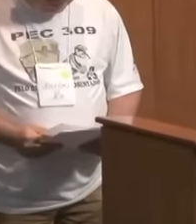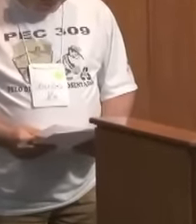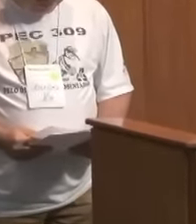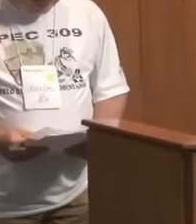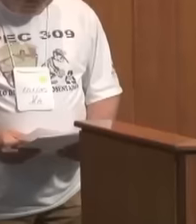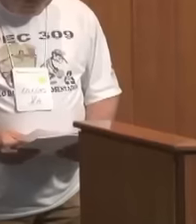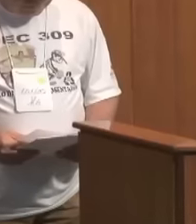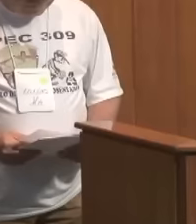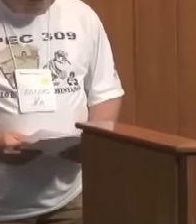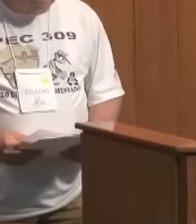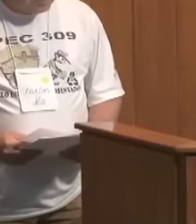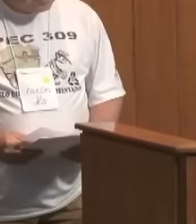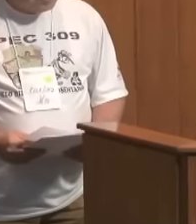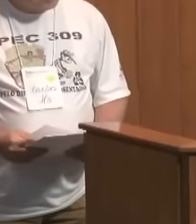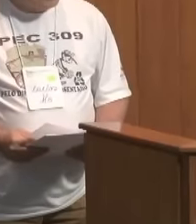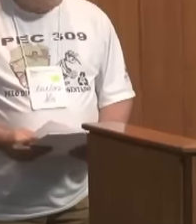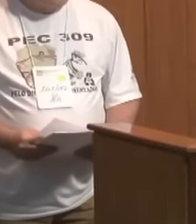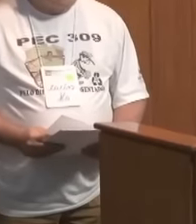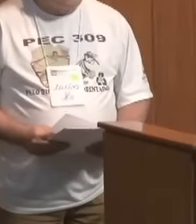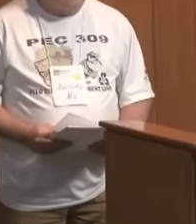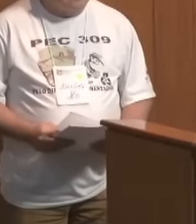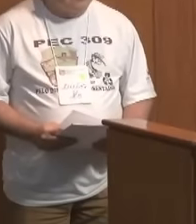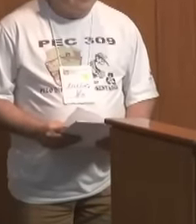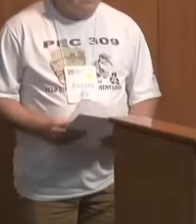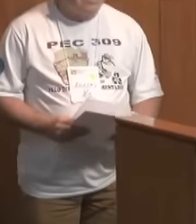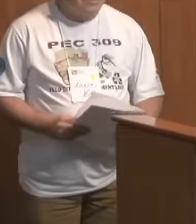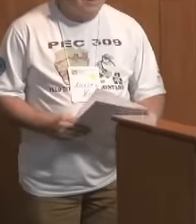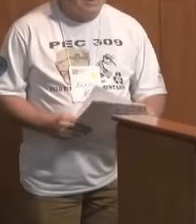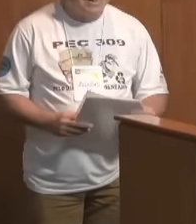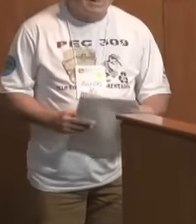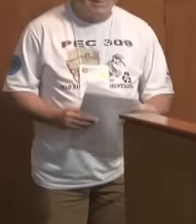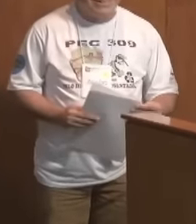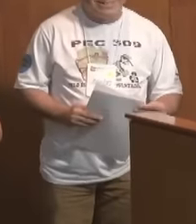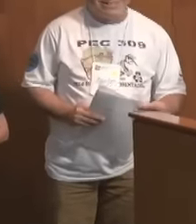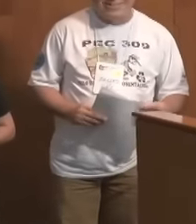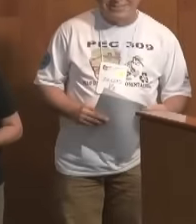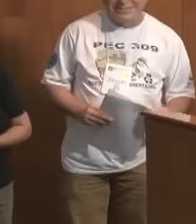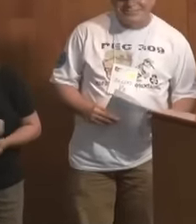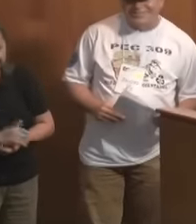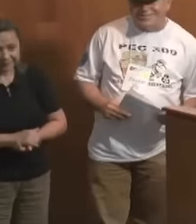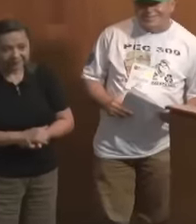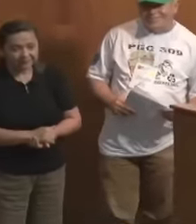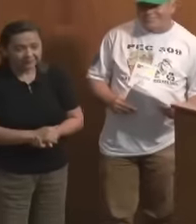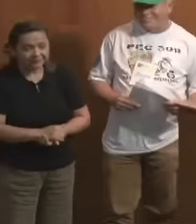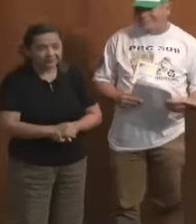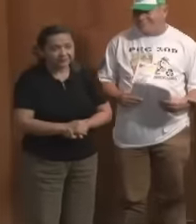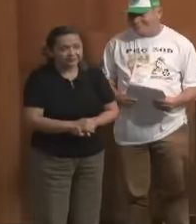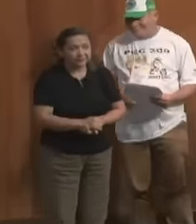a rotulagem. Bom, agora posso dizer obrigada, eu acho que é só isso.